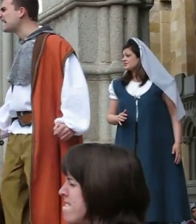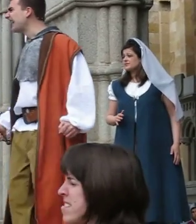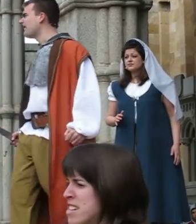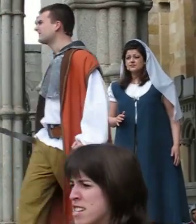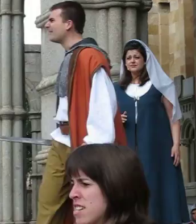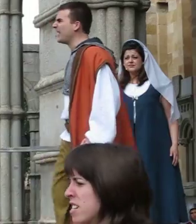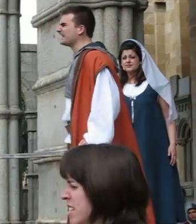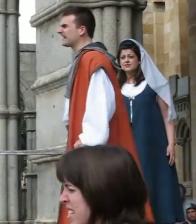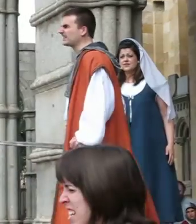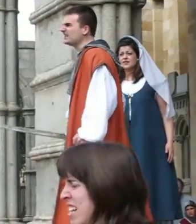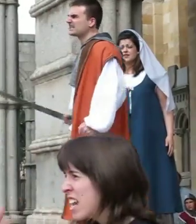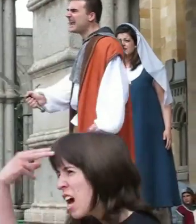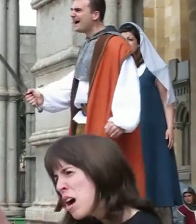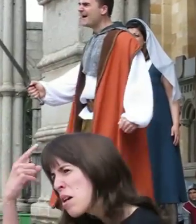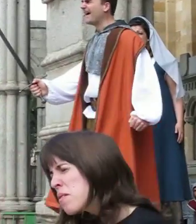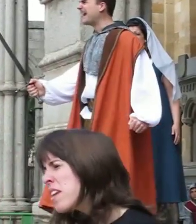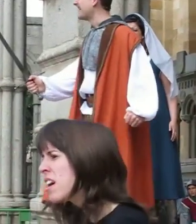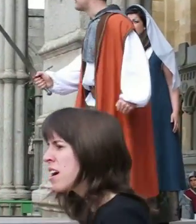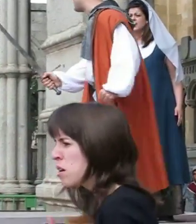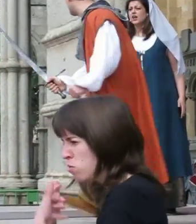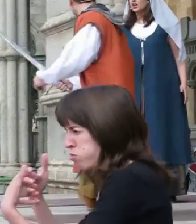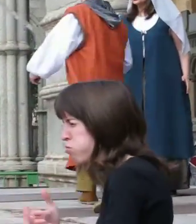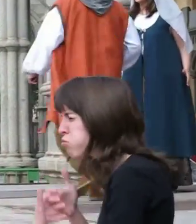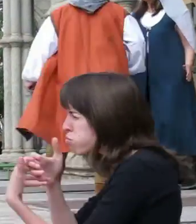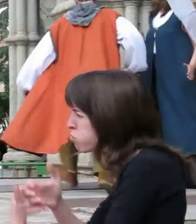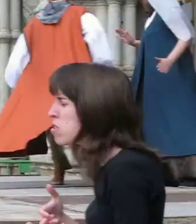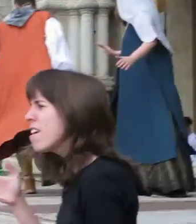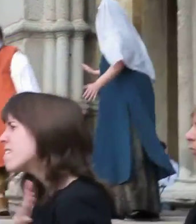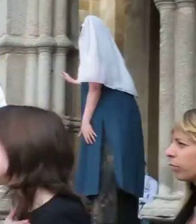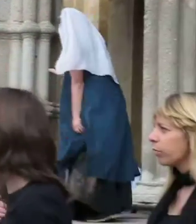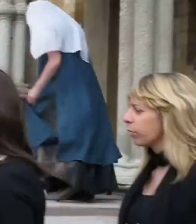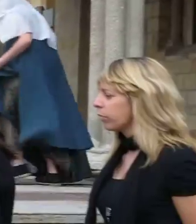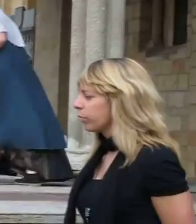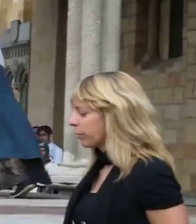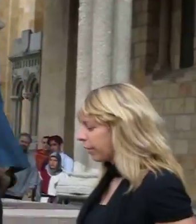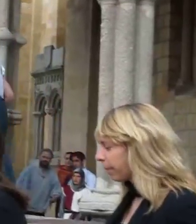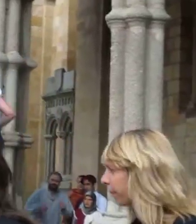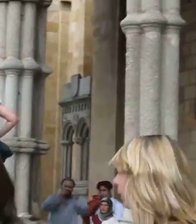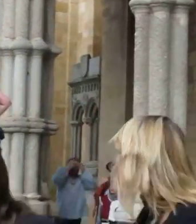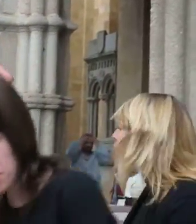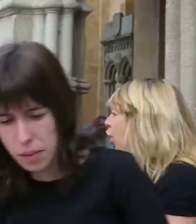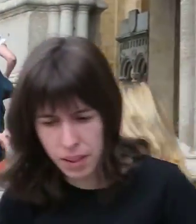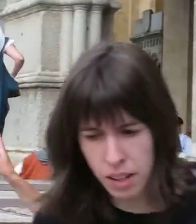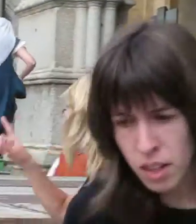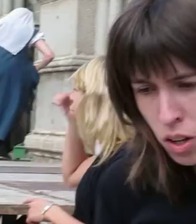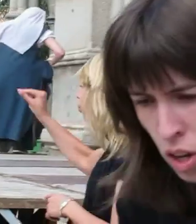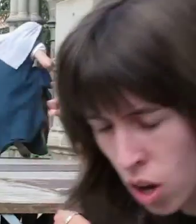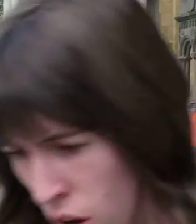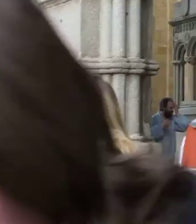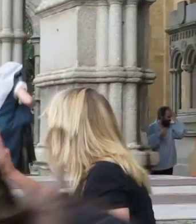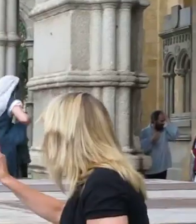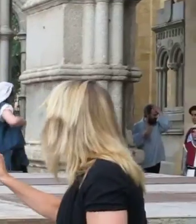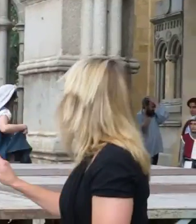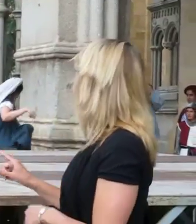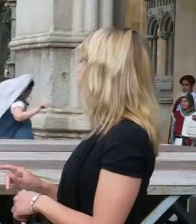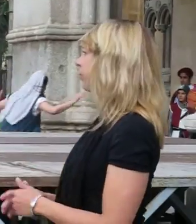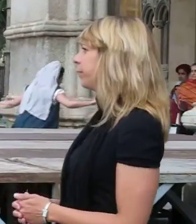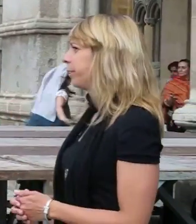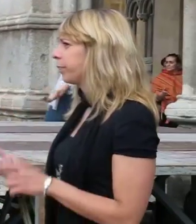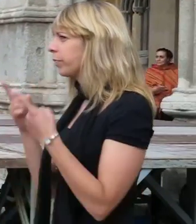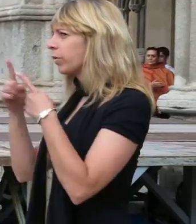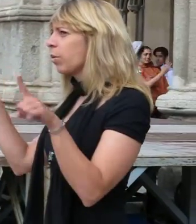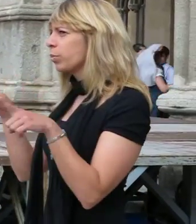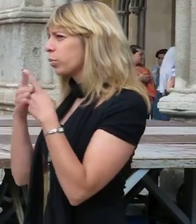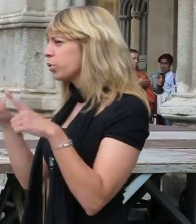¡La sangre de los amurenses clama venganza! ¡No, no, no vayas! ¡No, no!